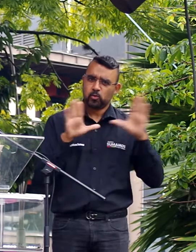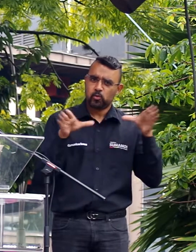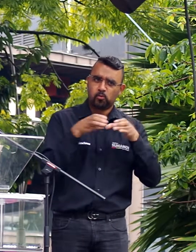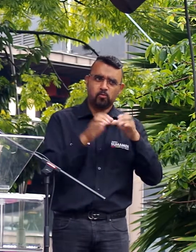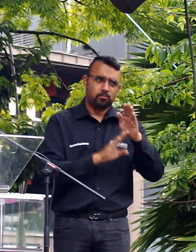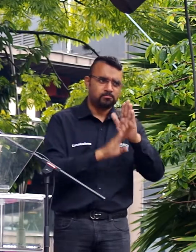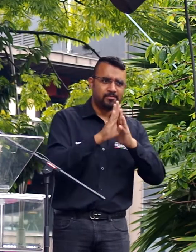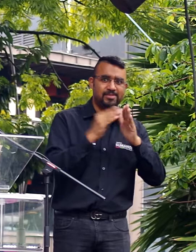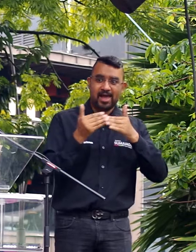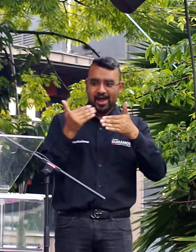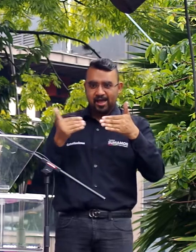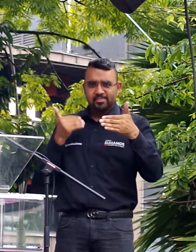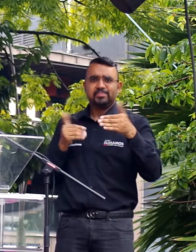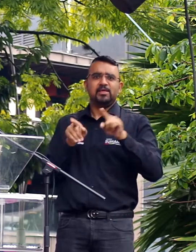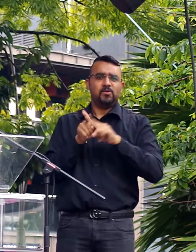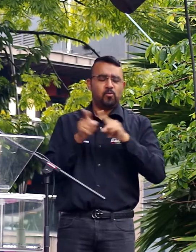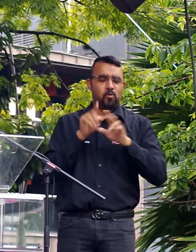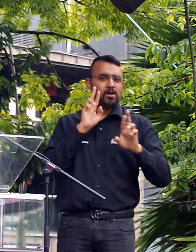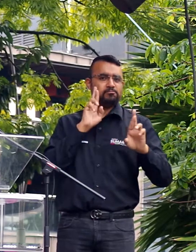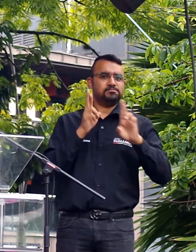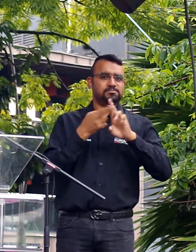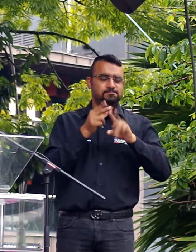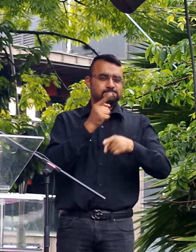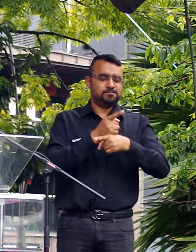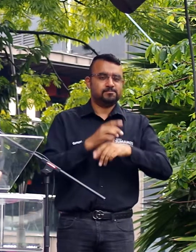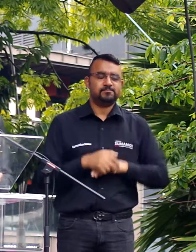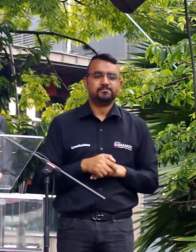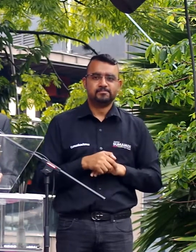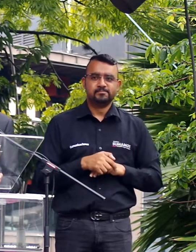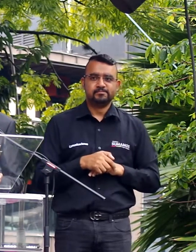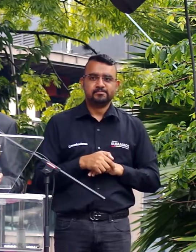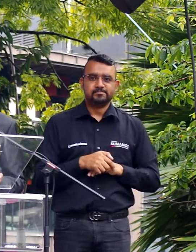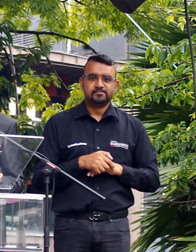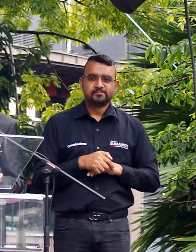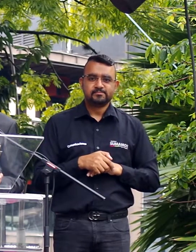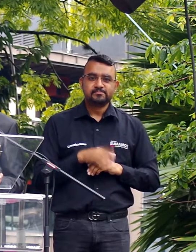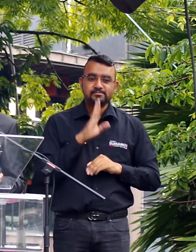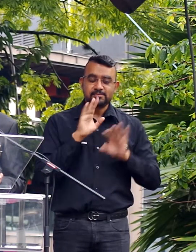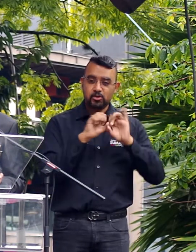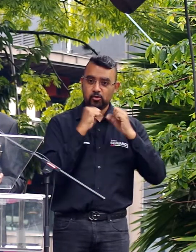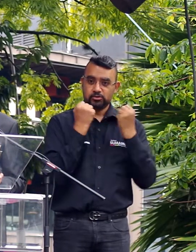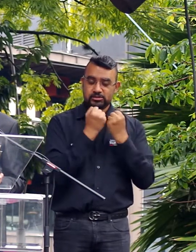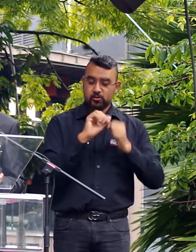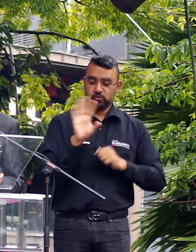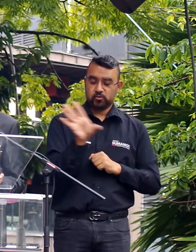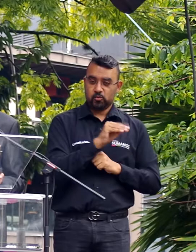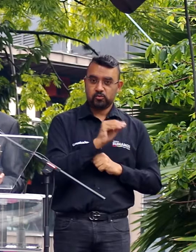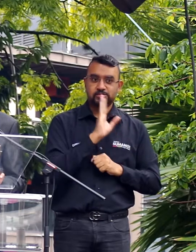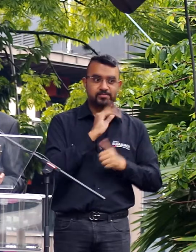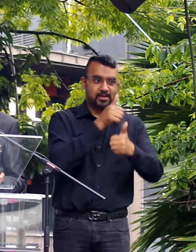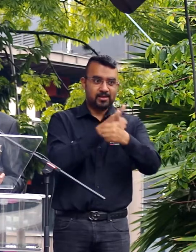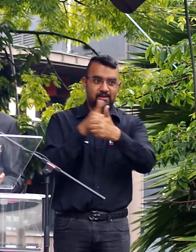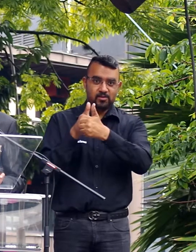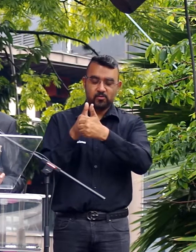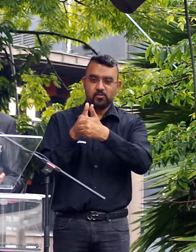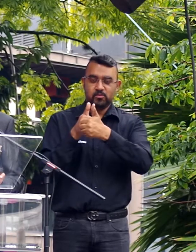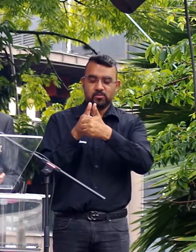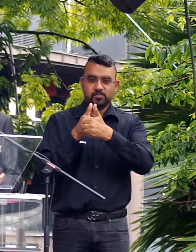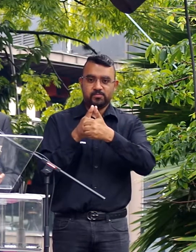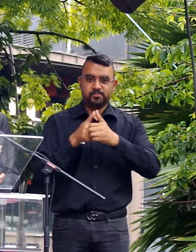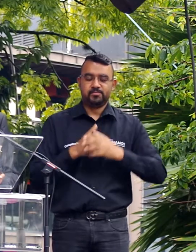como administración. A todos los que hacen parte del Consejo Municipal, agradecerles. Ya